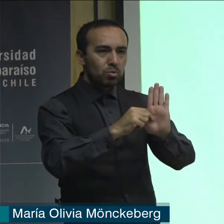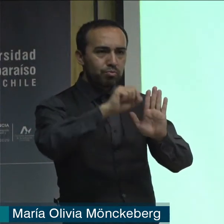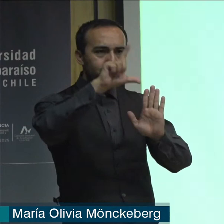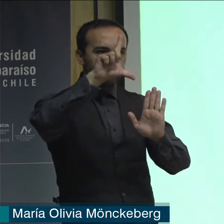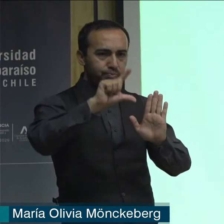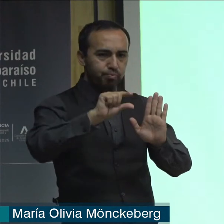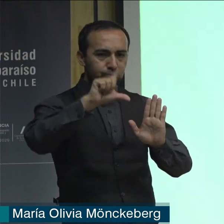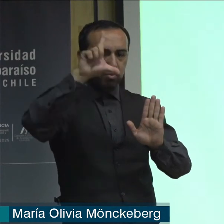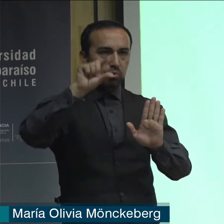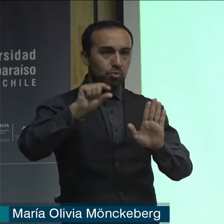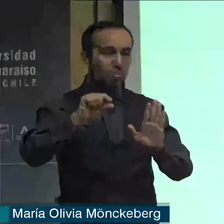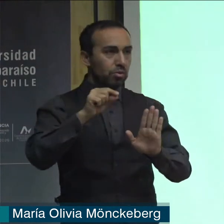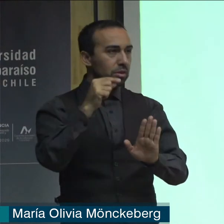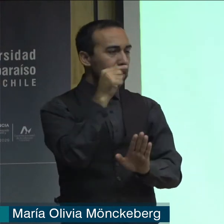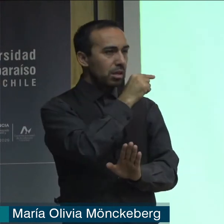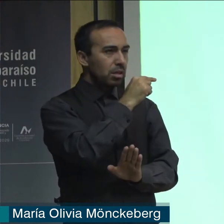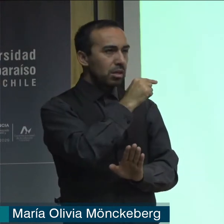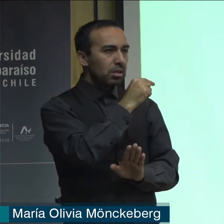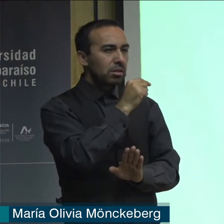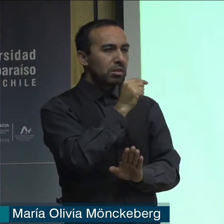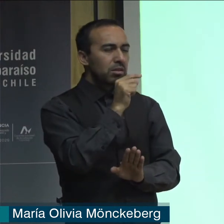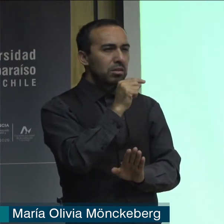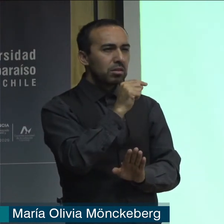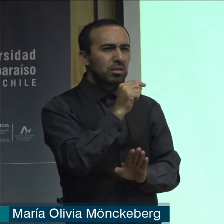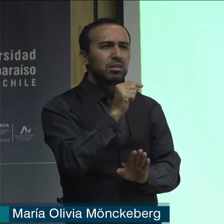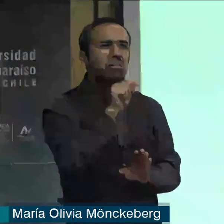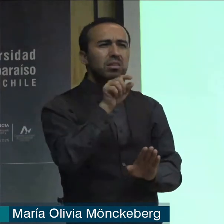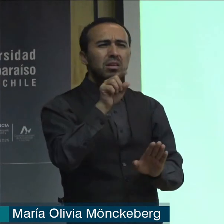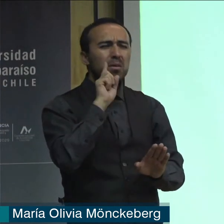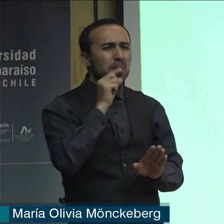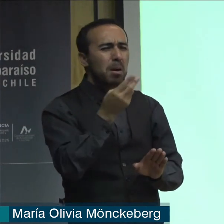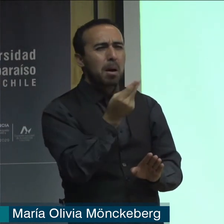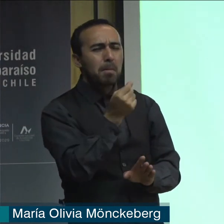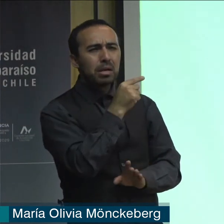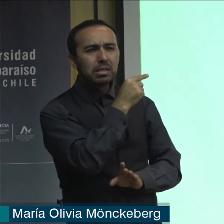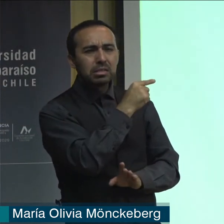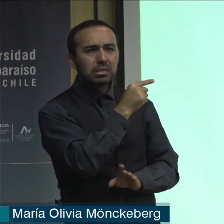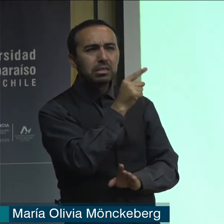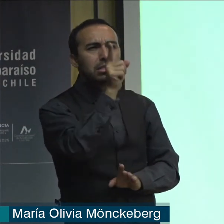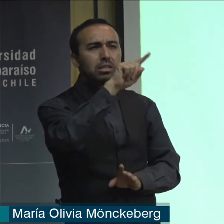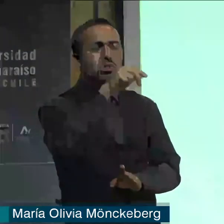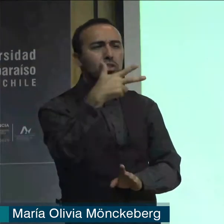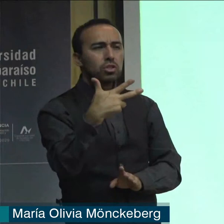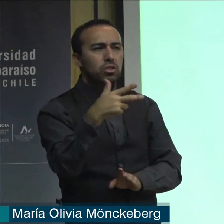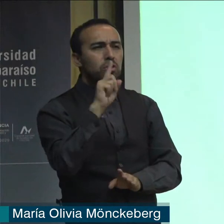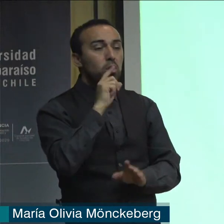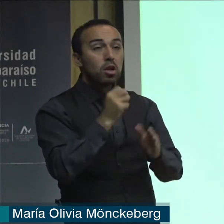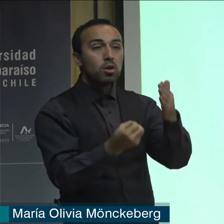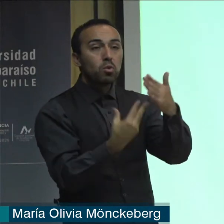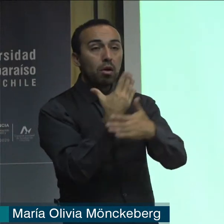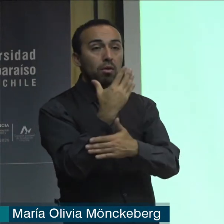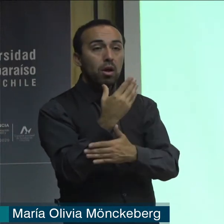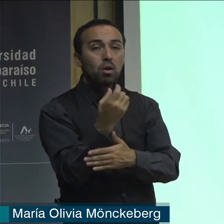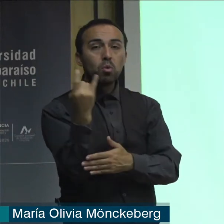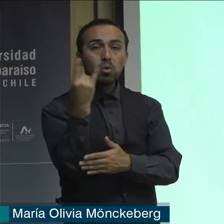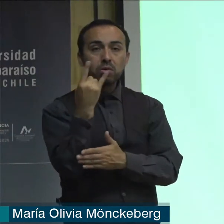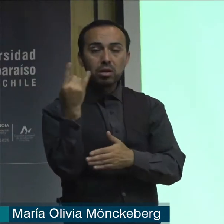una s8 Me parece que son las nuevas del del